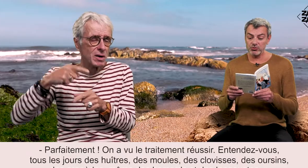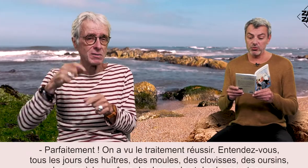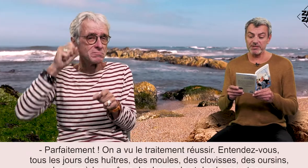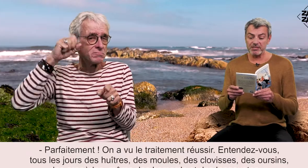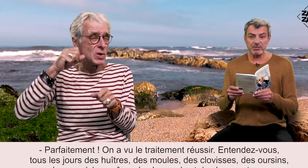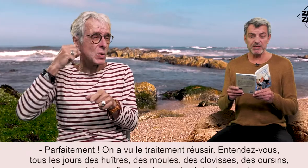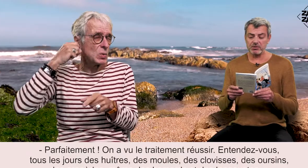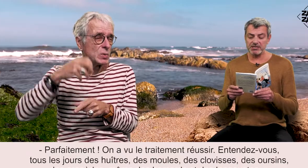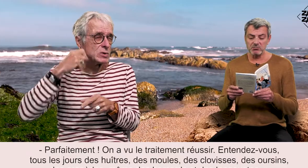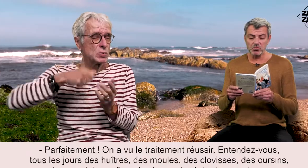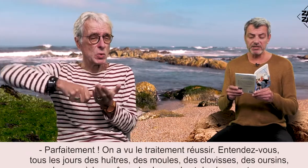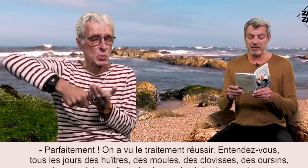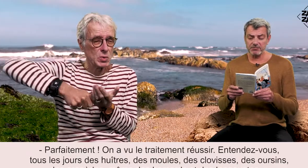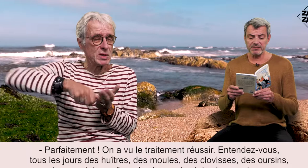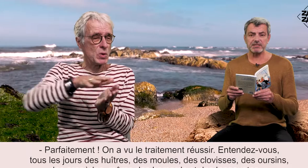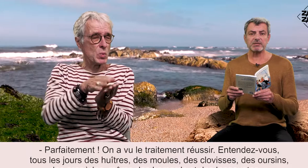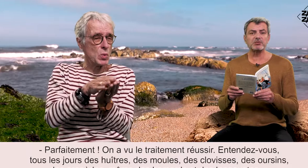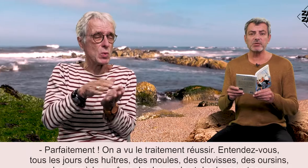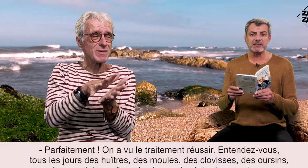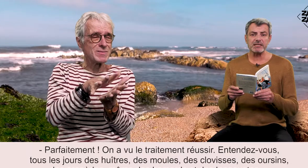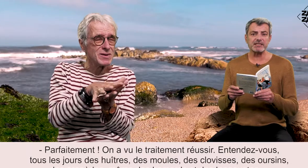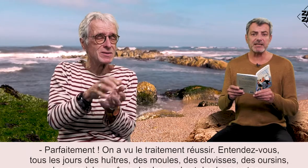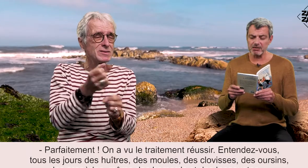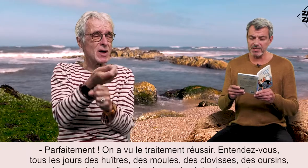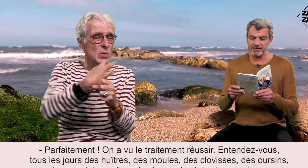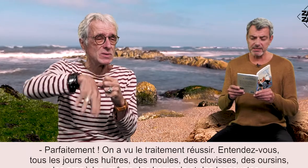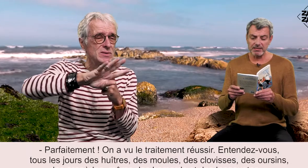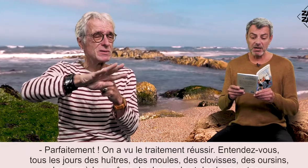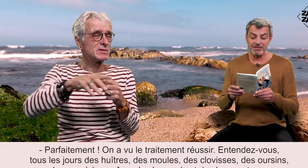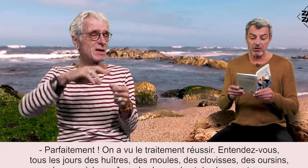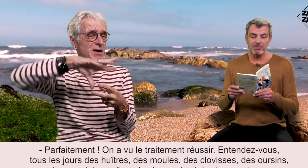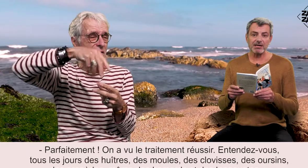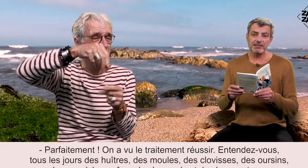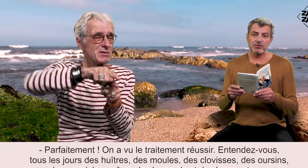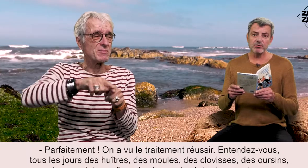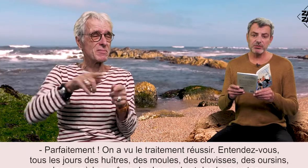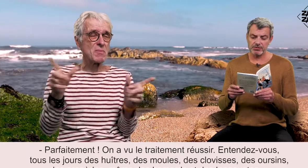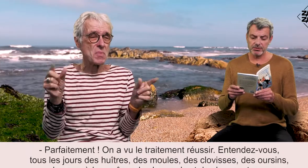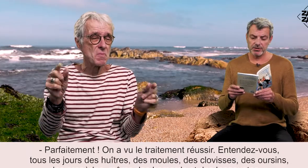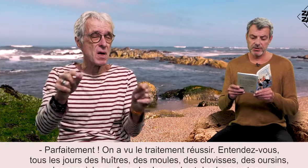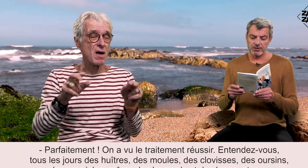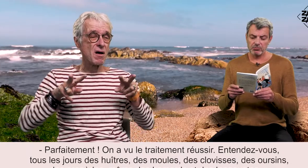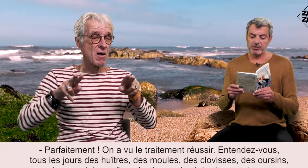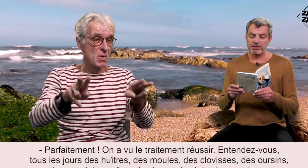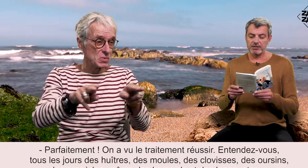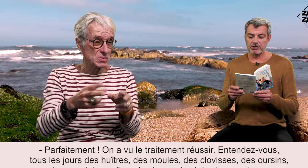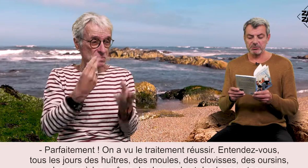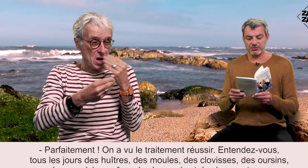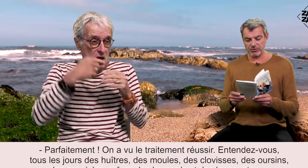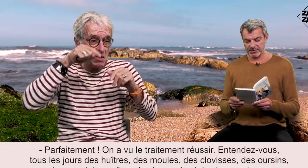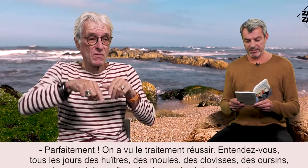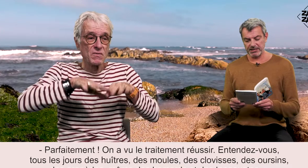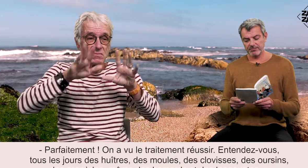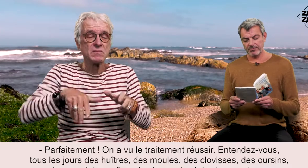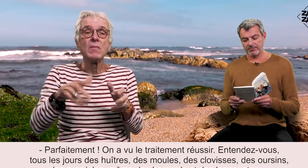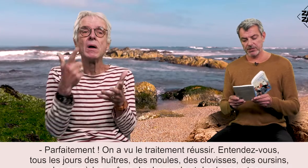tous les jours, des huîtres, des moules, des clovis, des oursins, des arapèdes, même des homards et des langoustes. Puis, comme